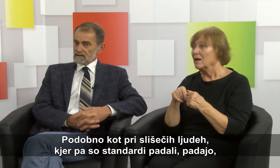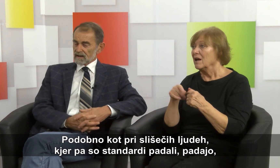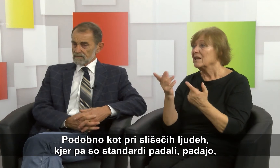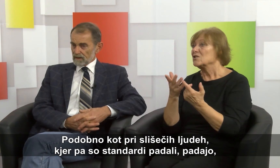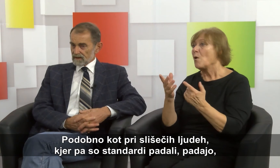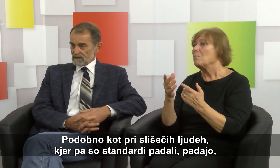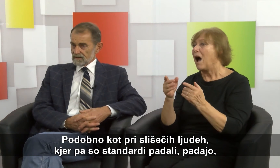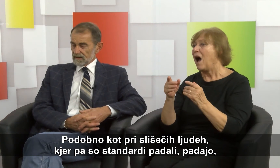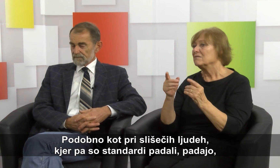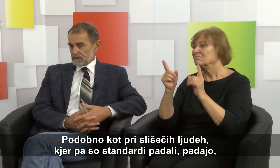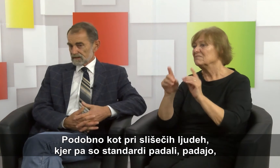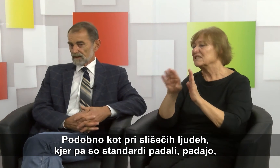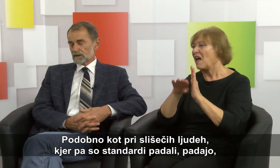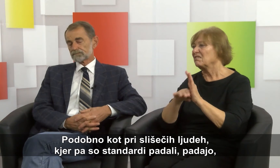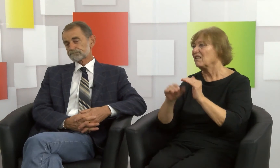standardi padali, ne, padajo